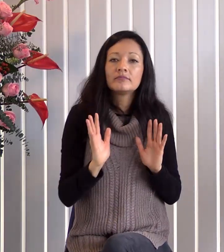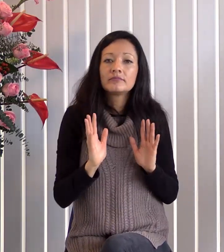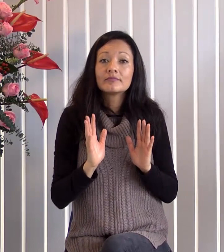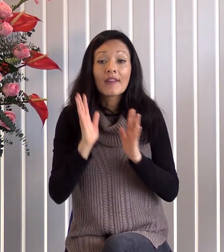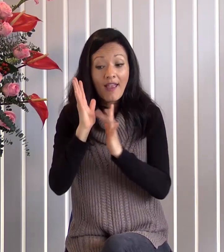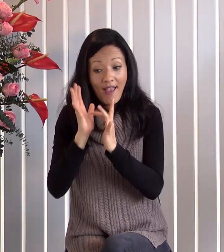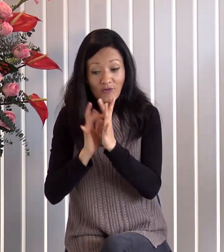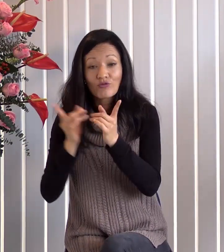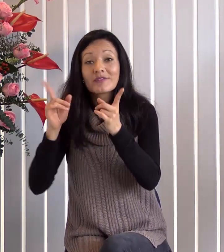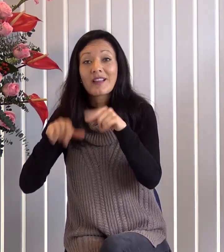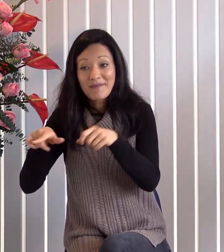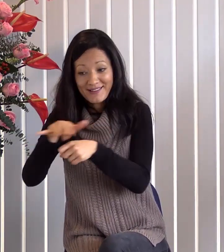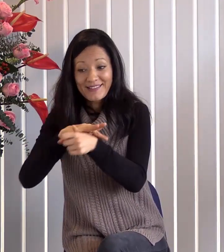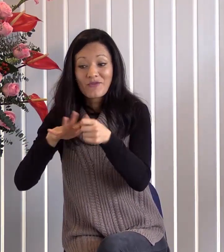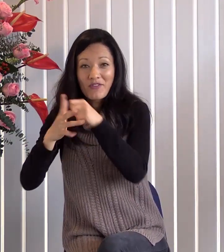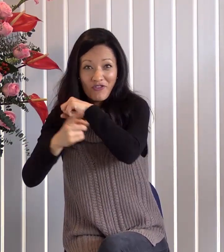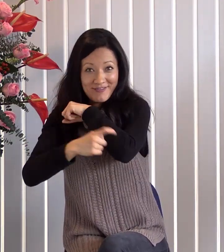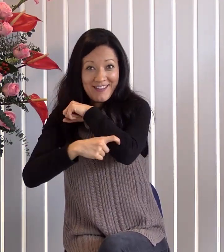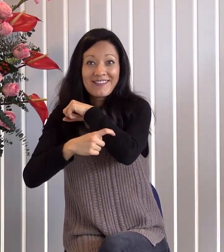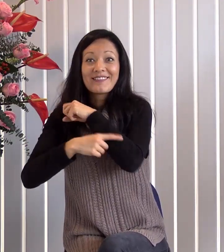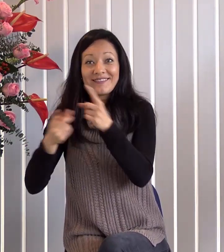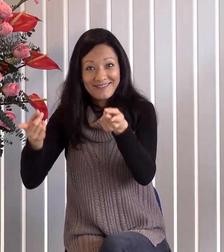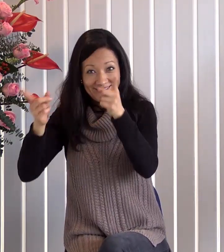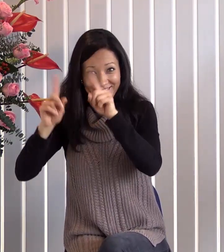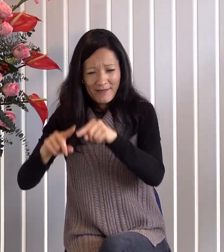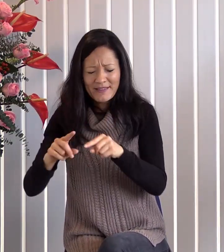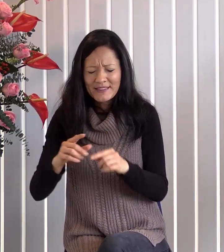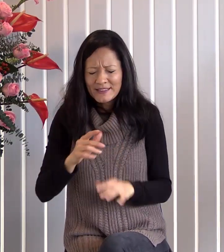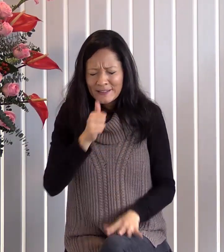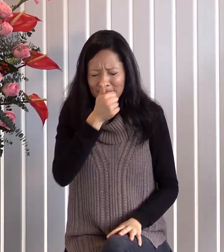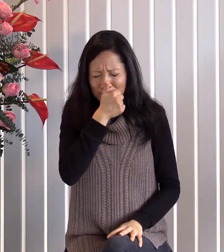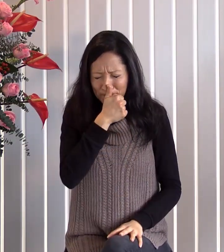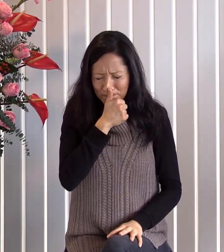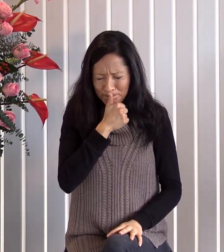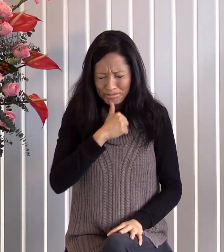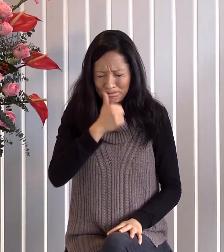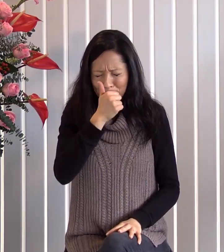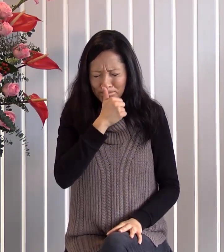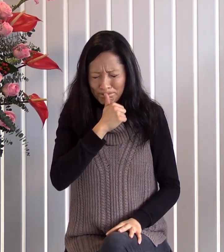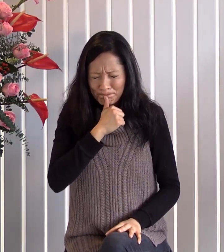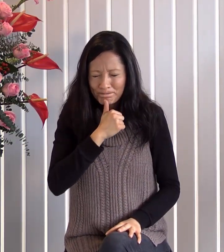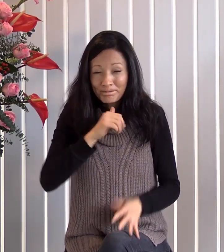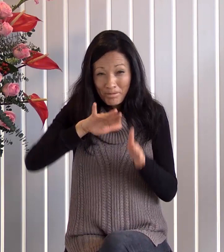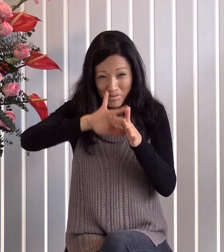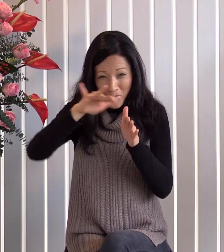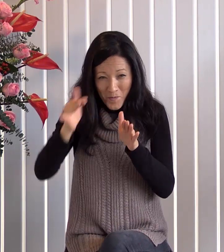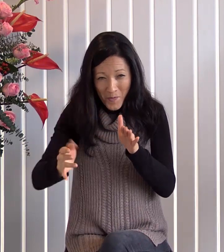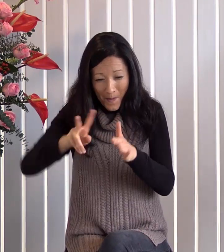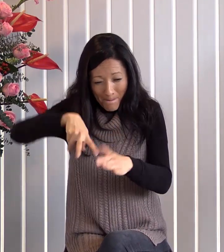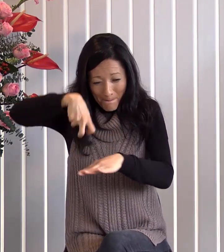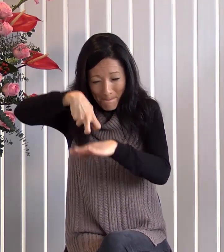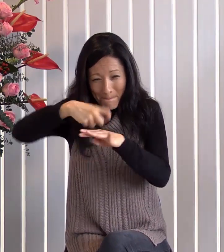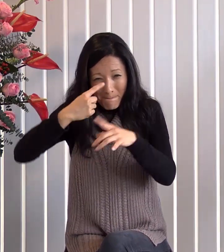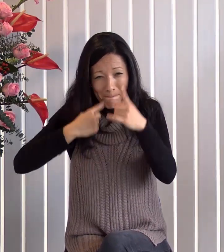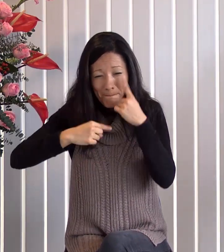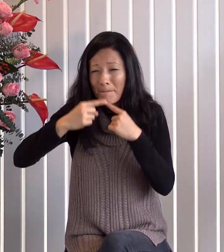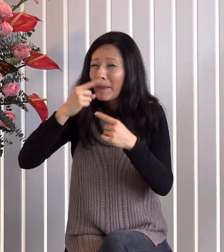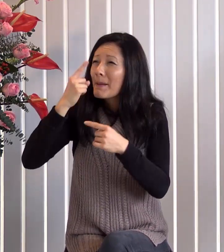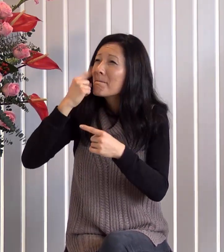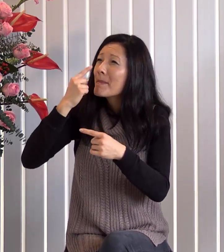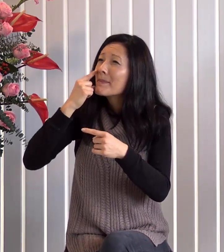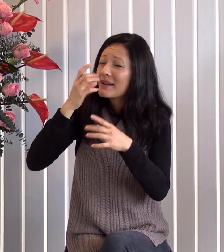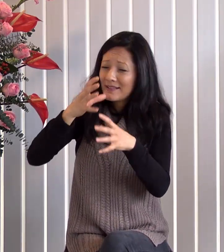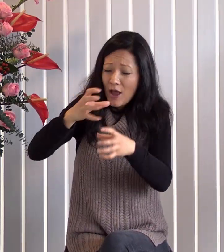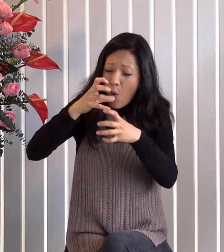Y él le dijo, Padre, si es posible, aparta de mí esta copa, pero no se haga mi voluntad, sino la